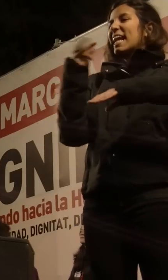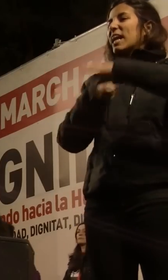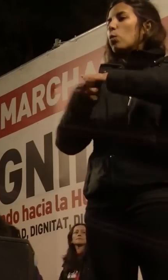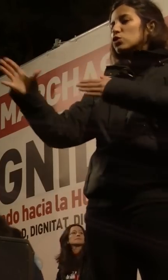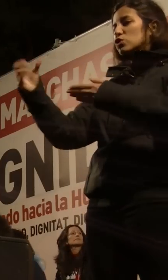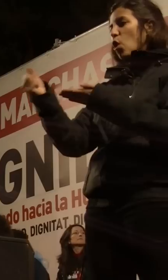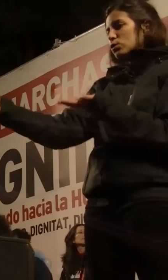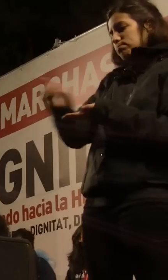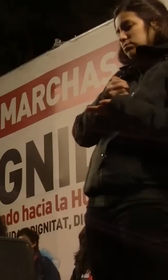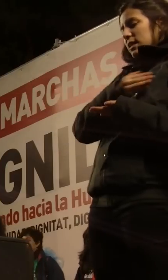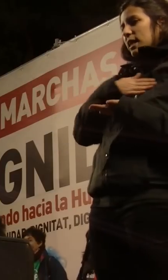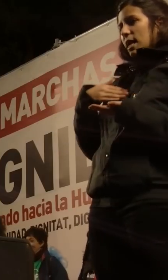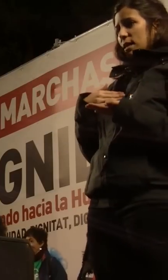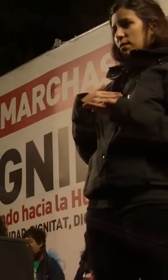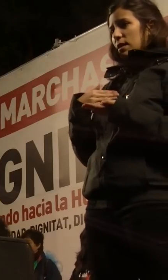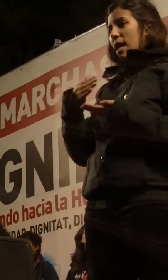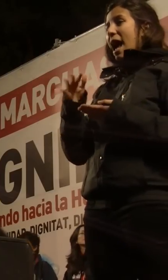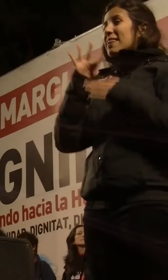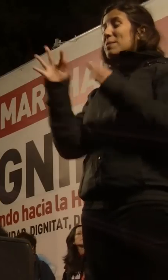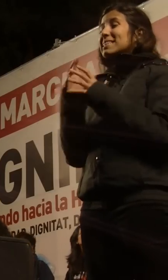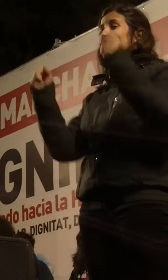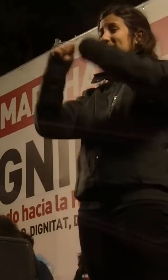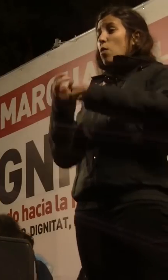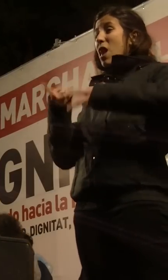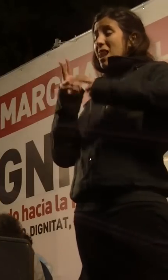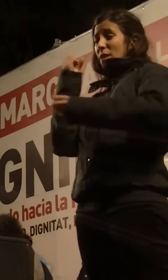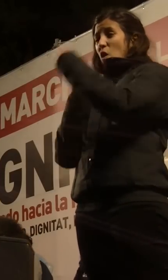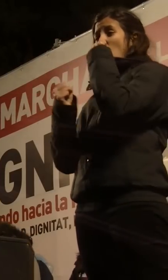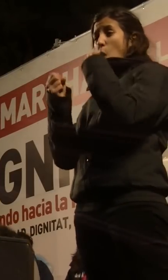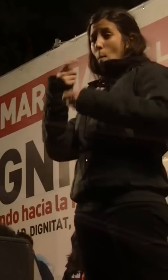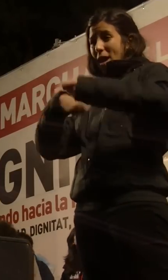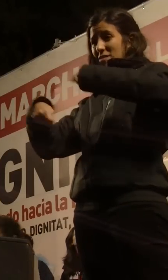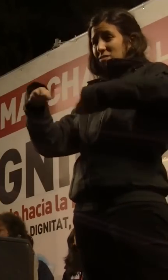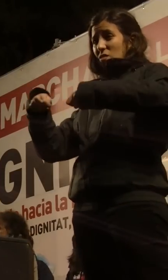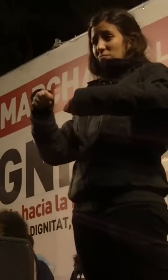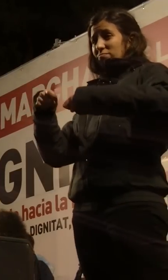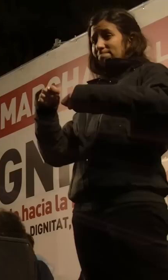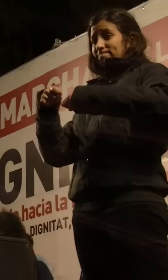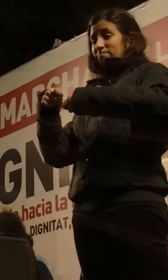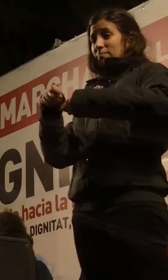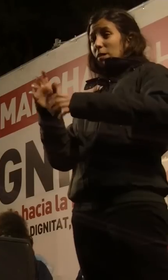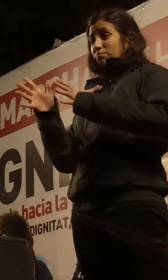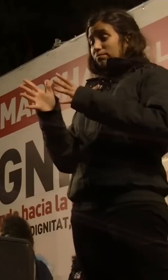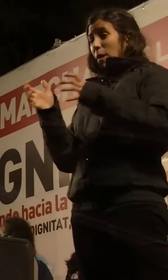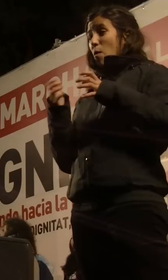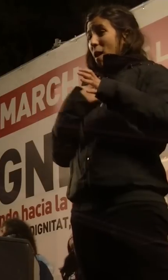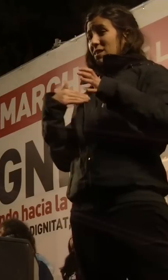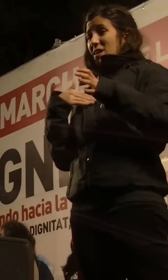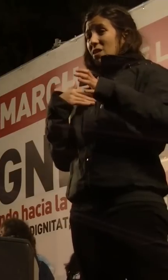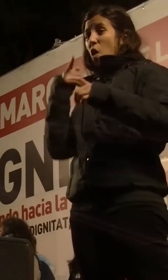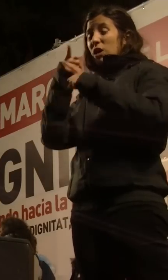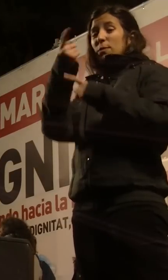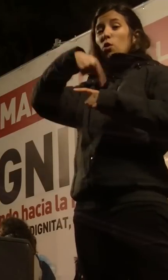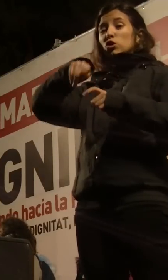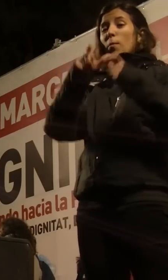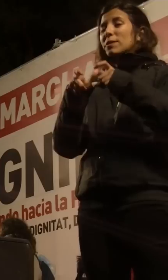Nos quieren ahora poner ese tratado, ¿no?, de libre comercio, el TTIP, para ser más competitivos y para matarnos poco a poco a